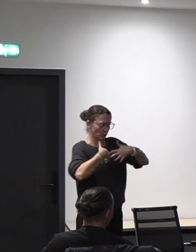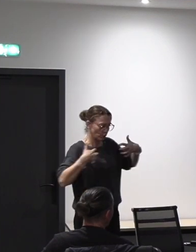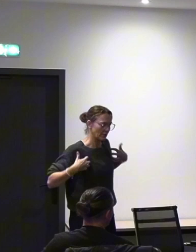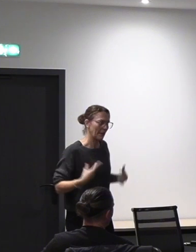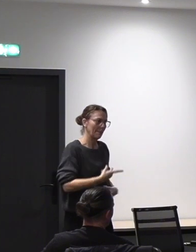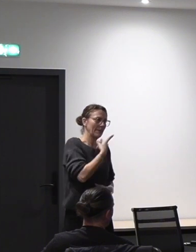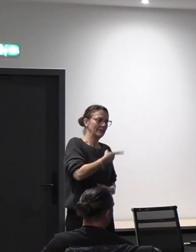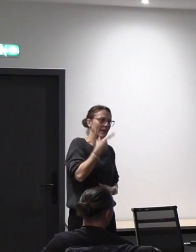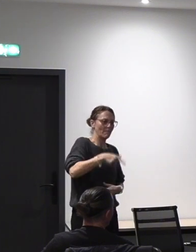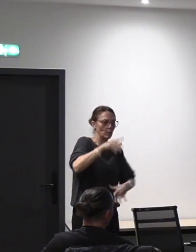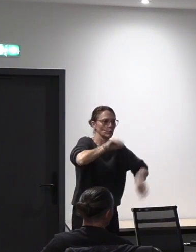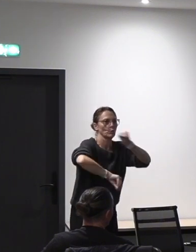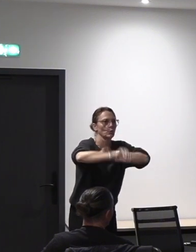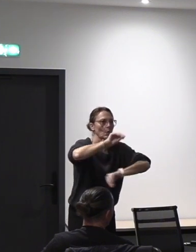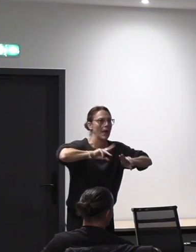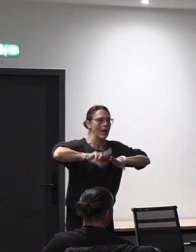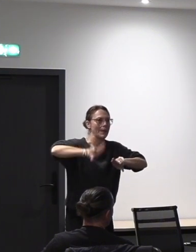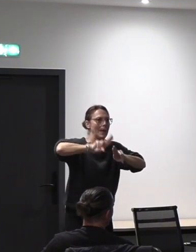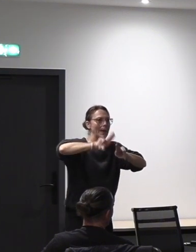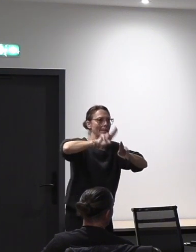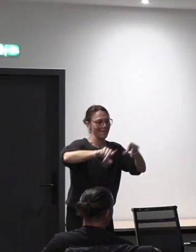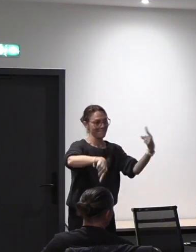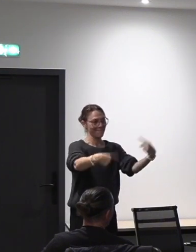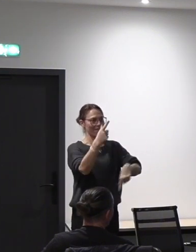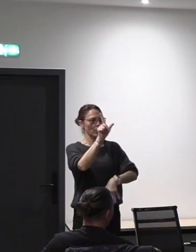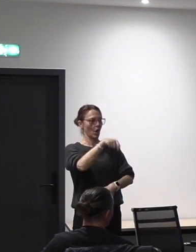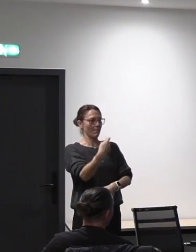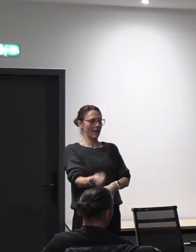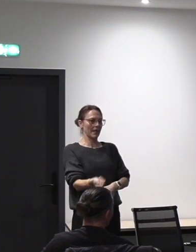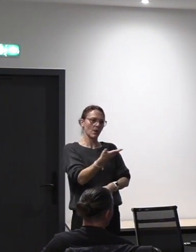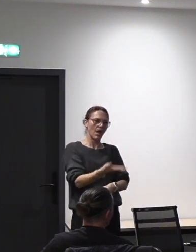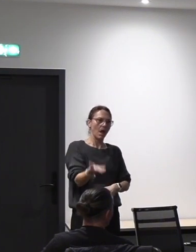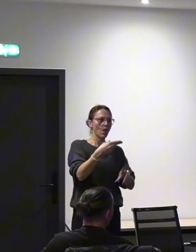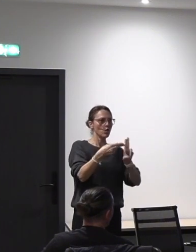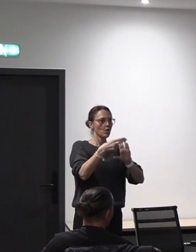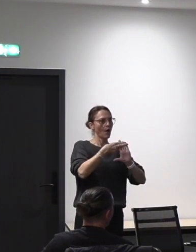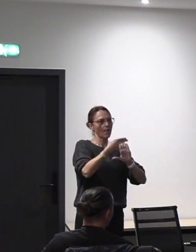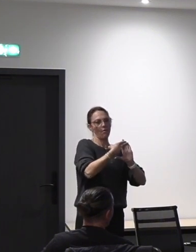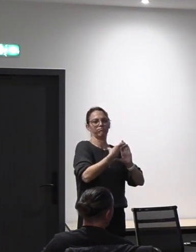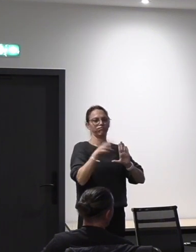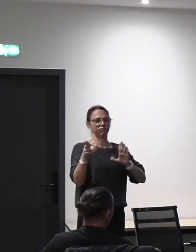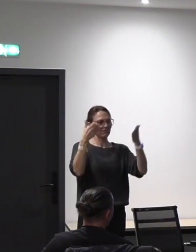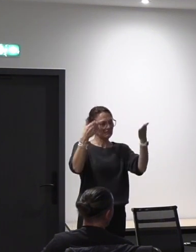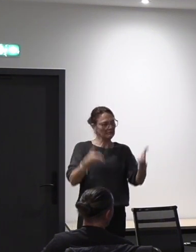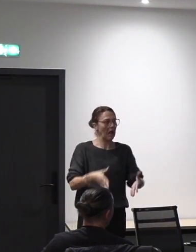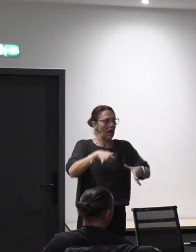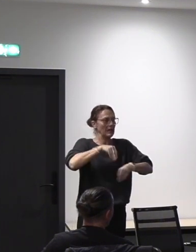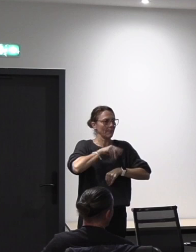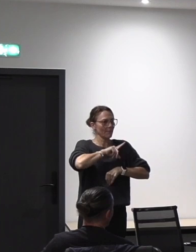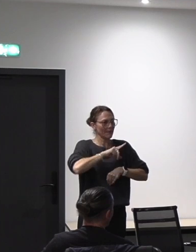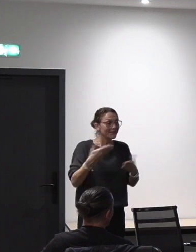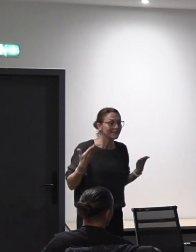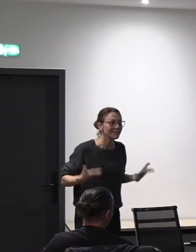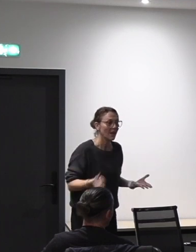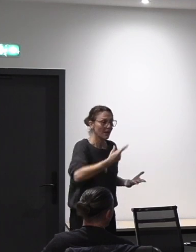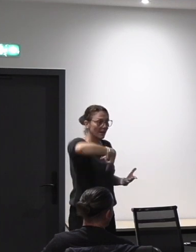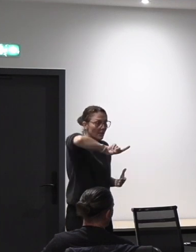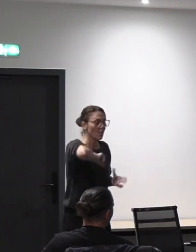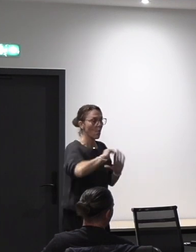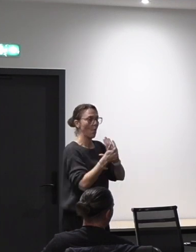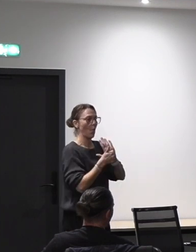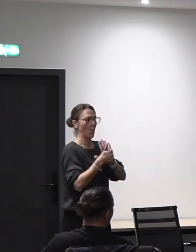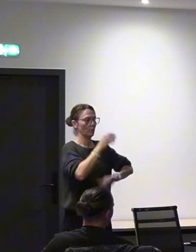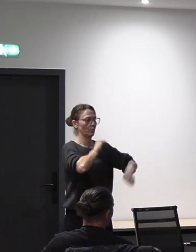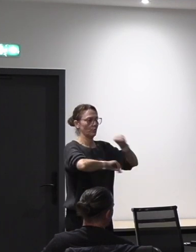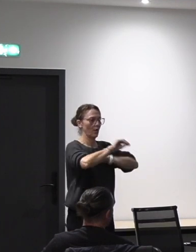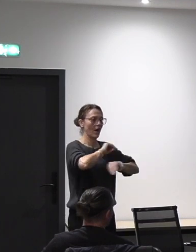arrivent à les rendre normaux. Donc on ne peut pas accepter quelqu'un qui n'est pas dans la norme. Et c'est ça le plus grand travail des soignants,